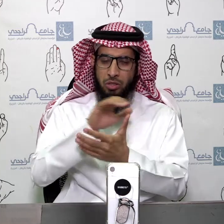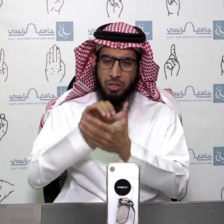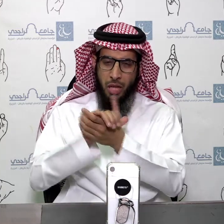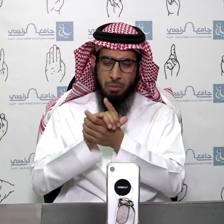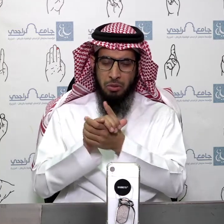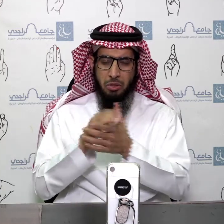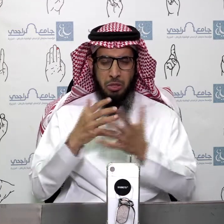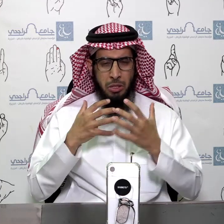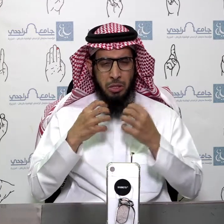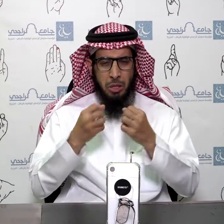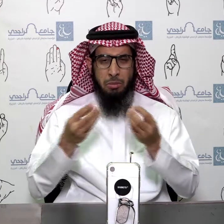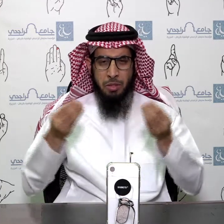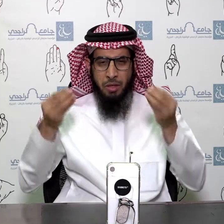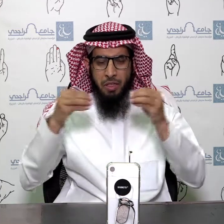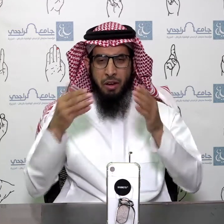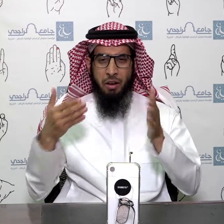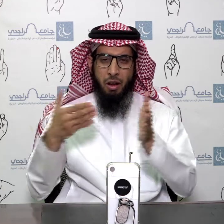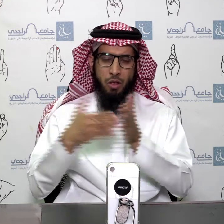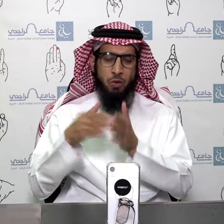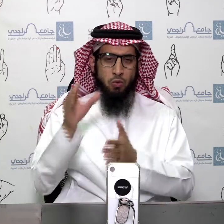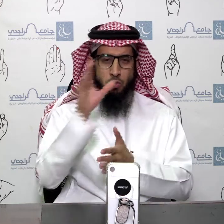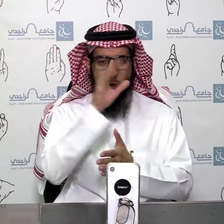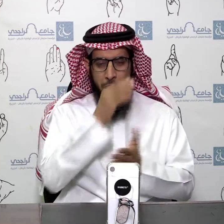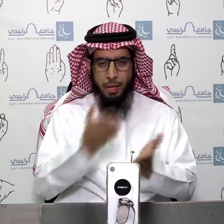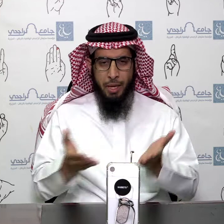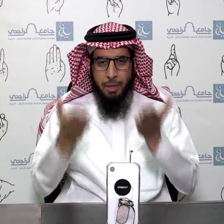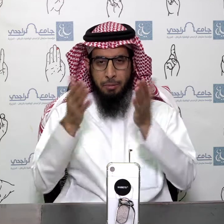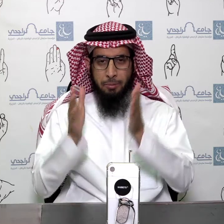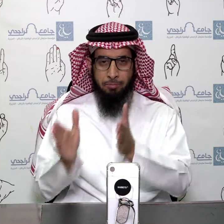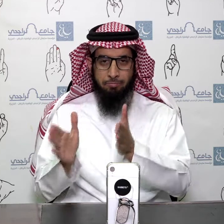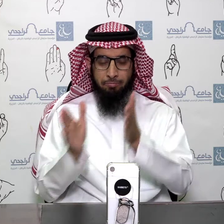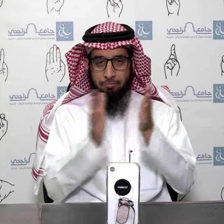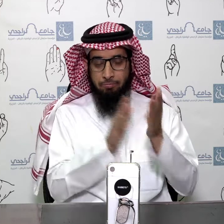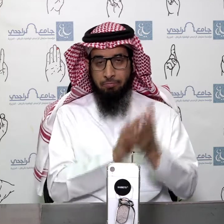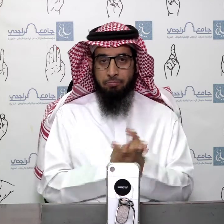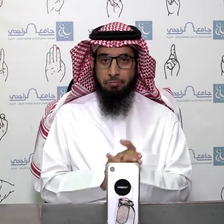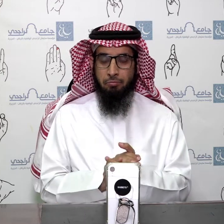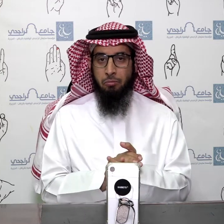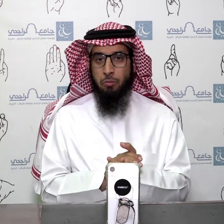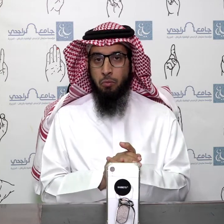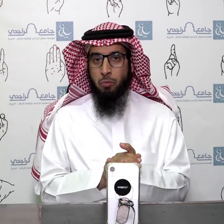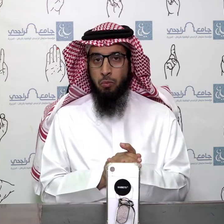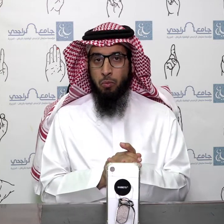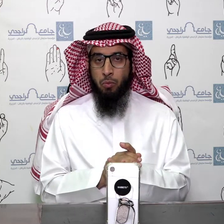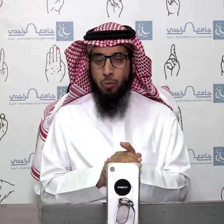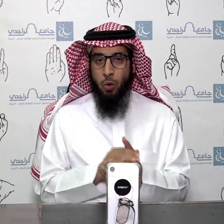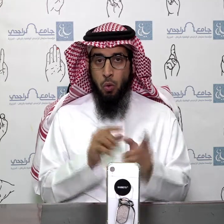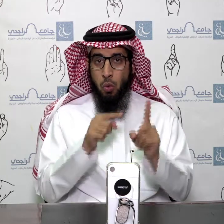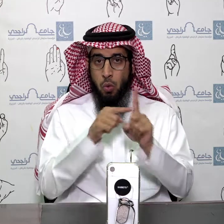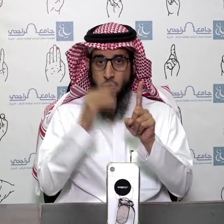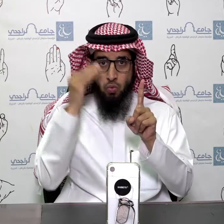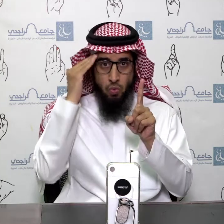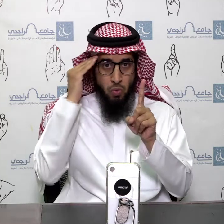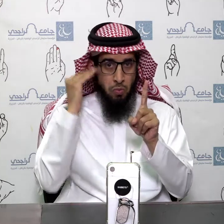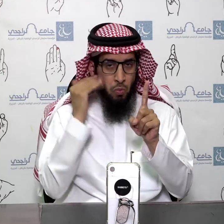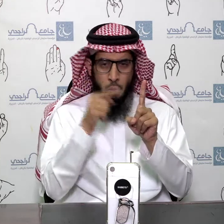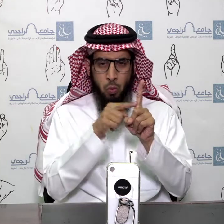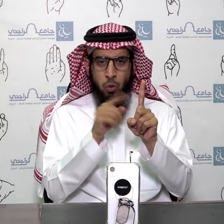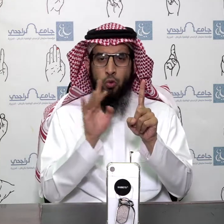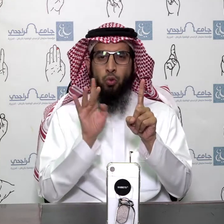بعد. ثالثًا، فالمرأة هي الزوجة، هي الزوجة التي هي